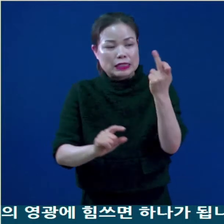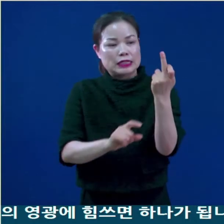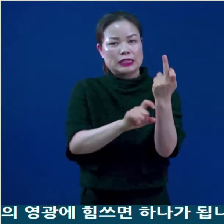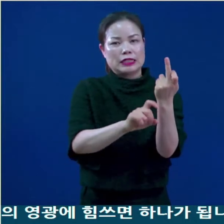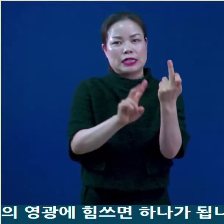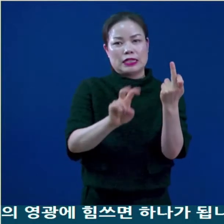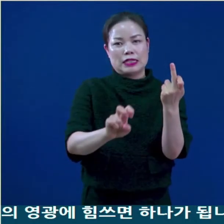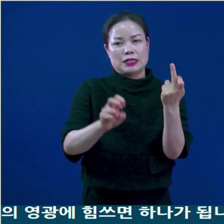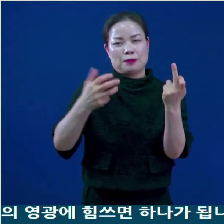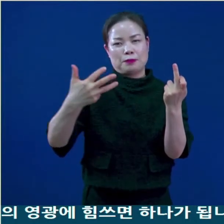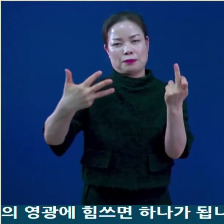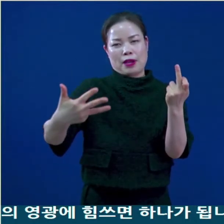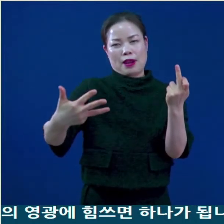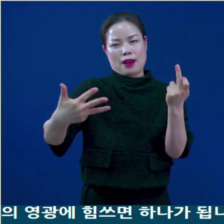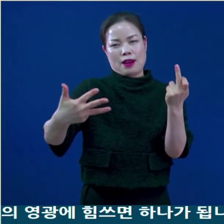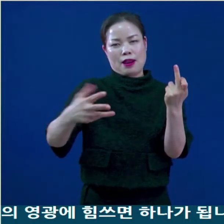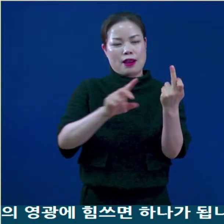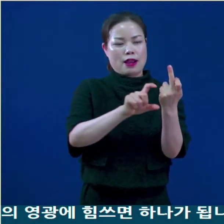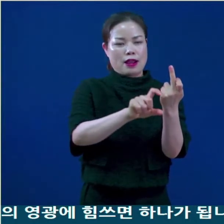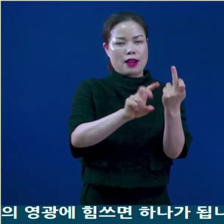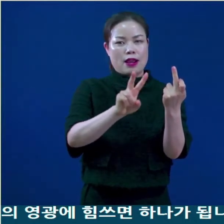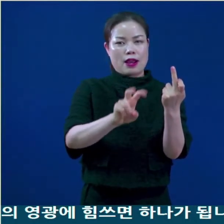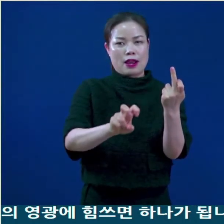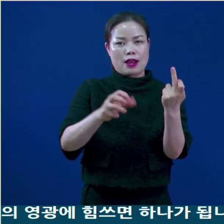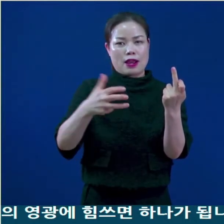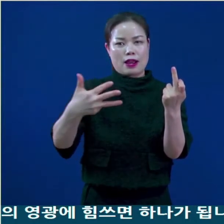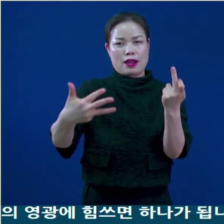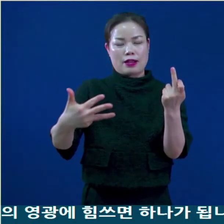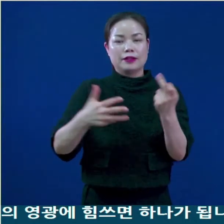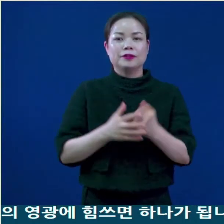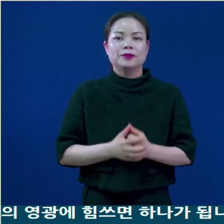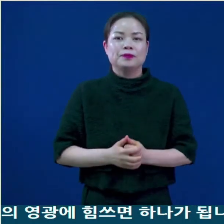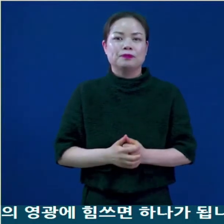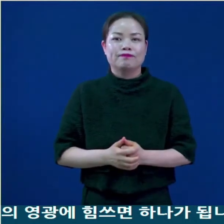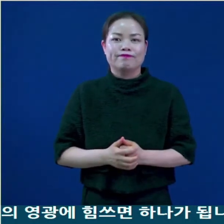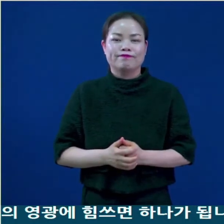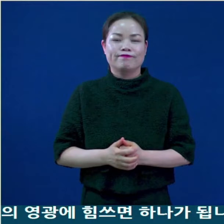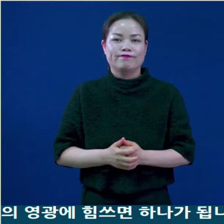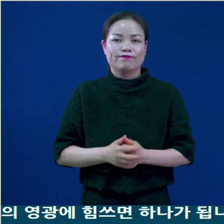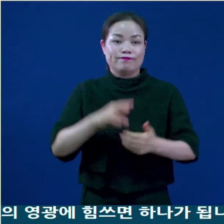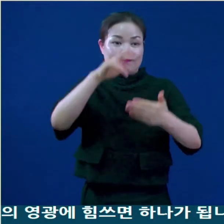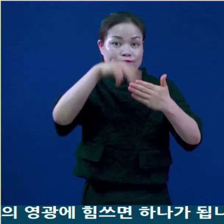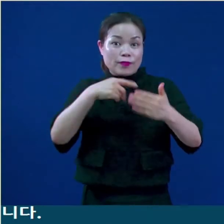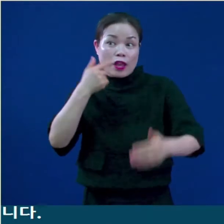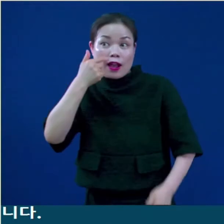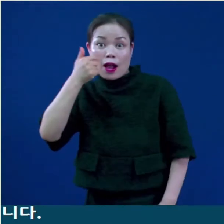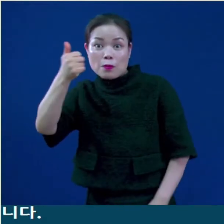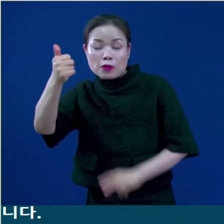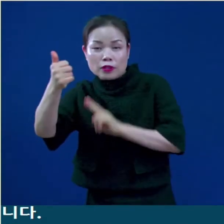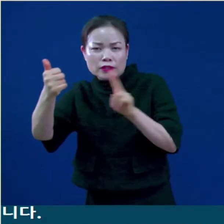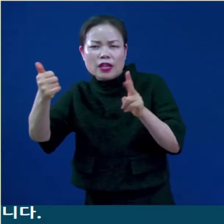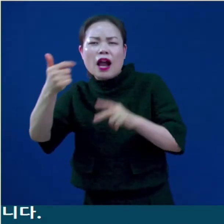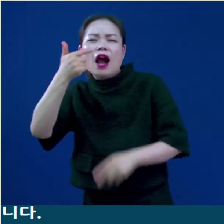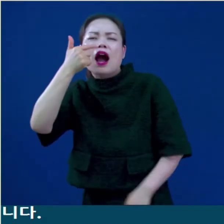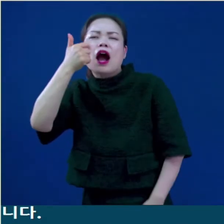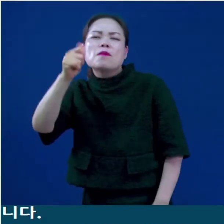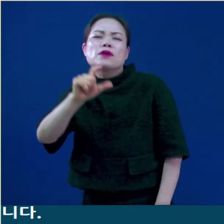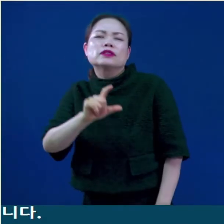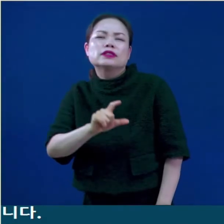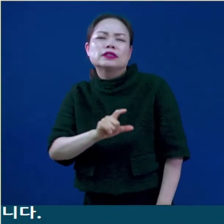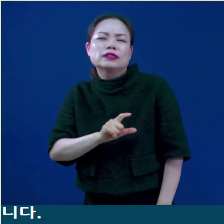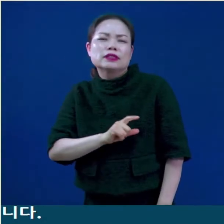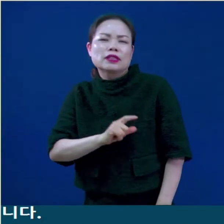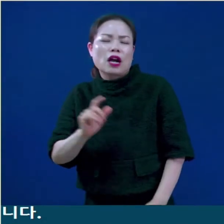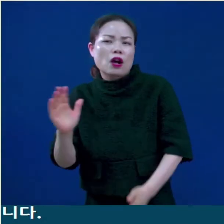12장 28절. 자, 12장 28절입니다. 읽습니다. 아버지여, 아버지의